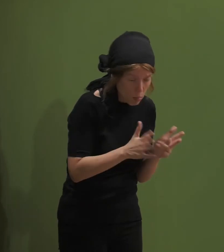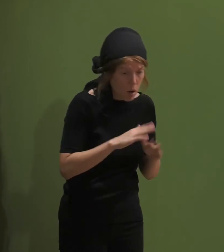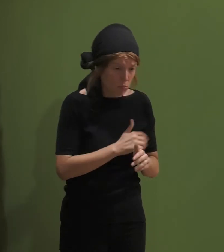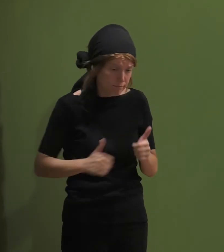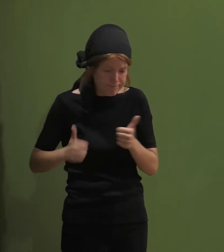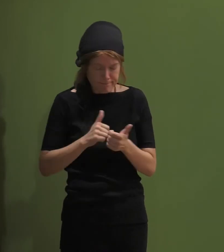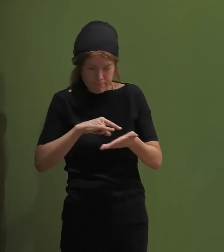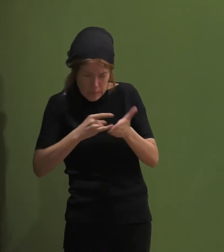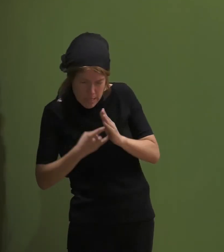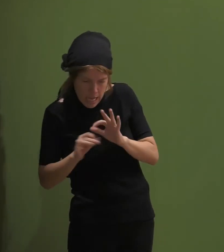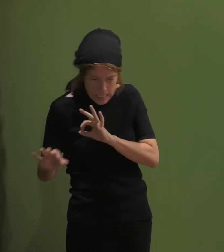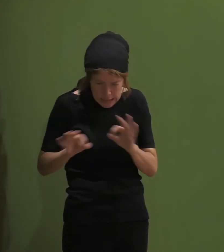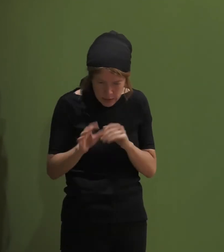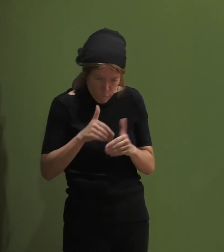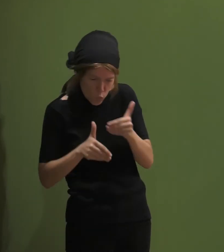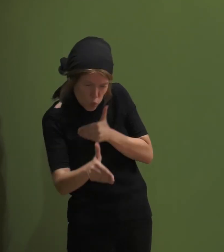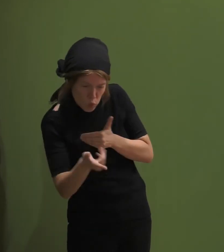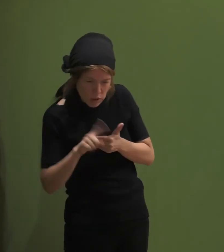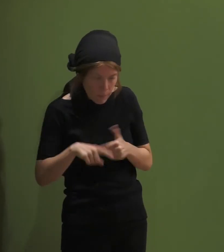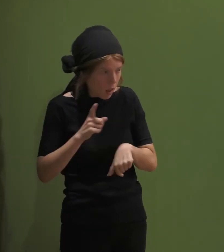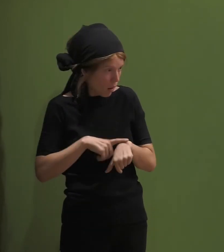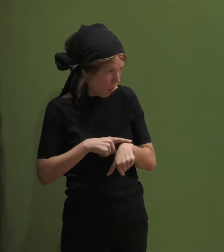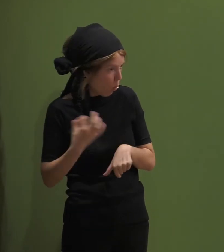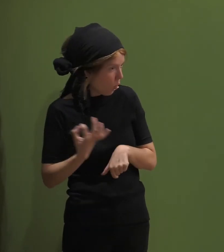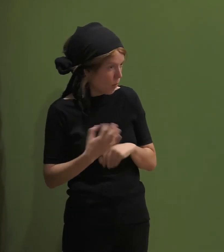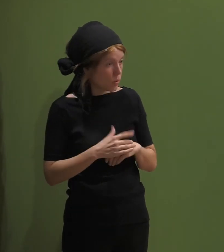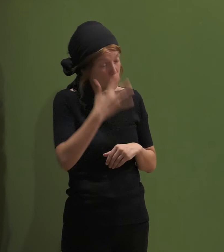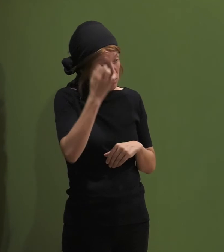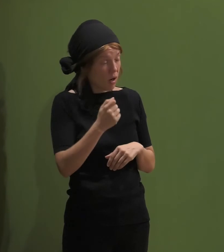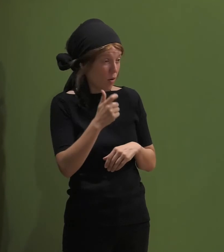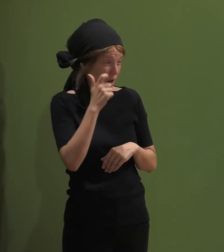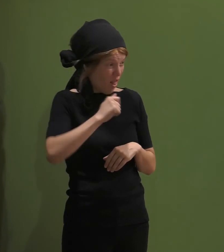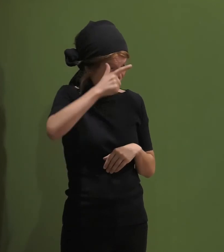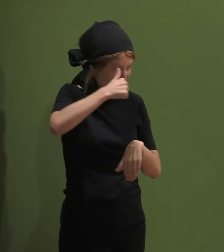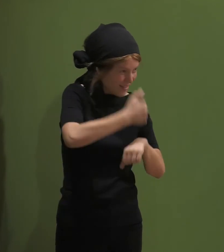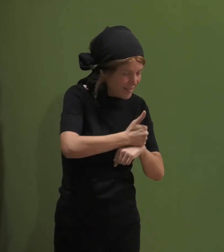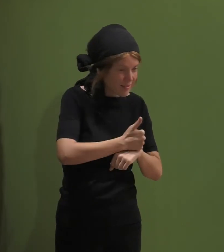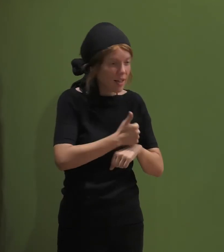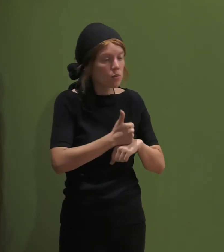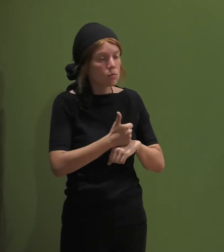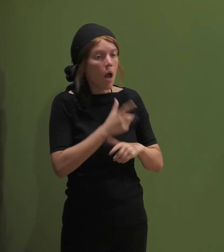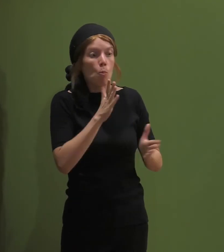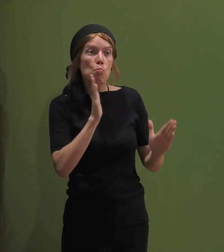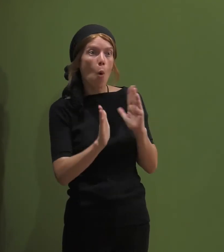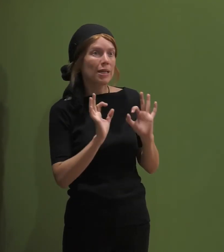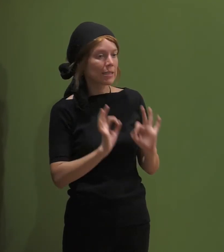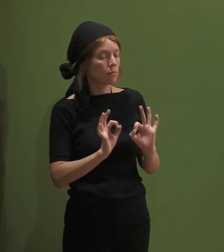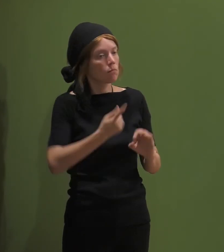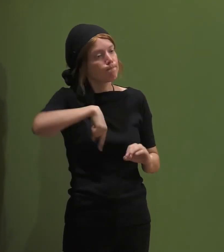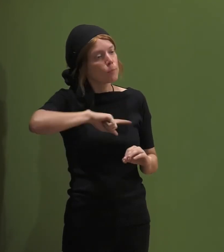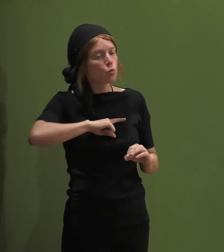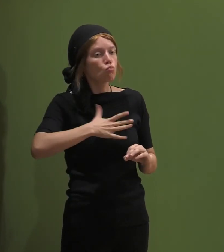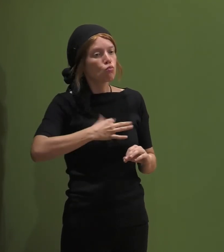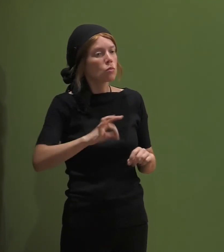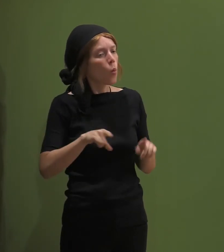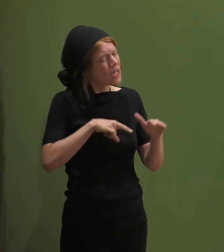para planificar adecuadamente el futuro. Y creo, querido Antonio, querido rector, que ahora estamos en uno de esos momentos en los que tenemos que ser